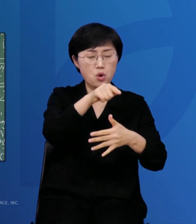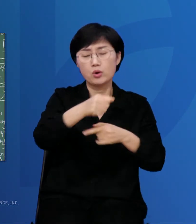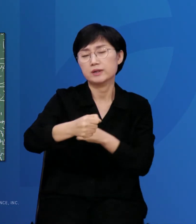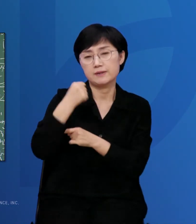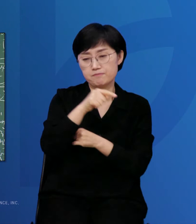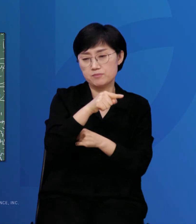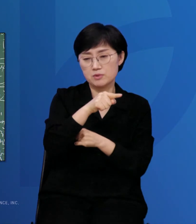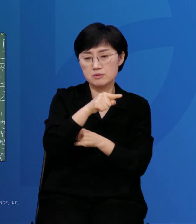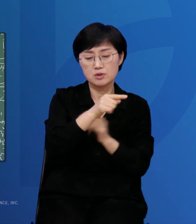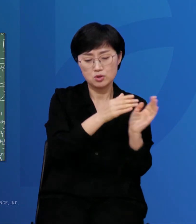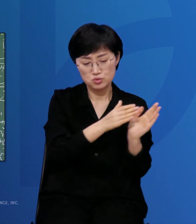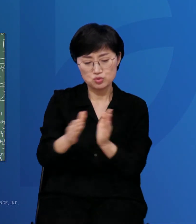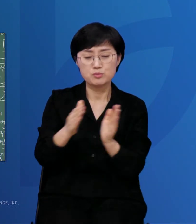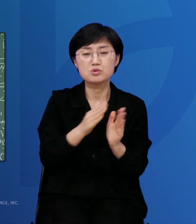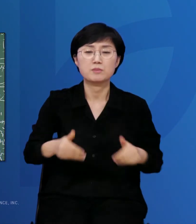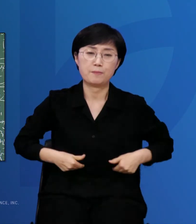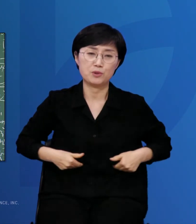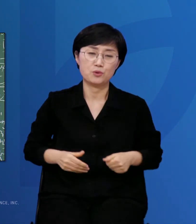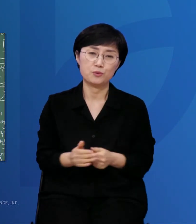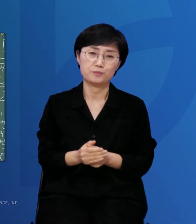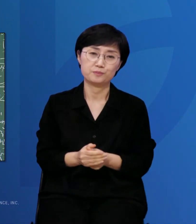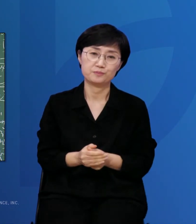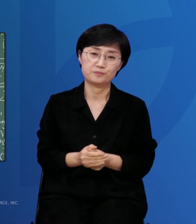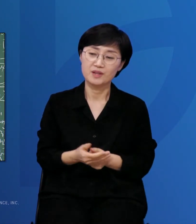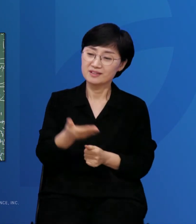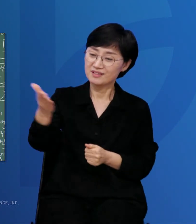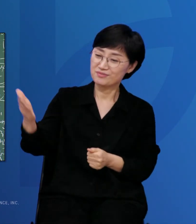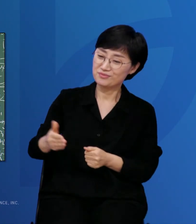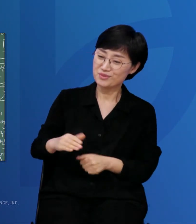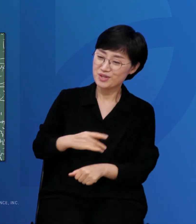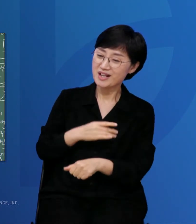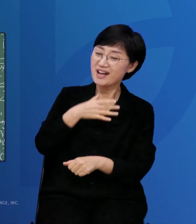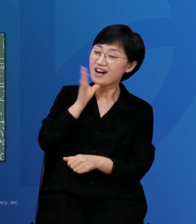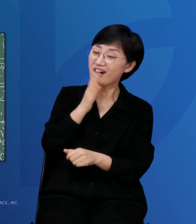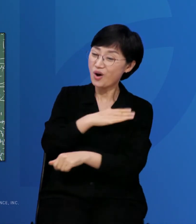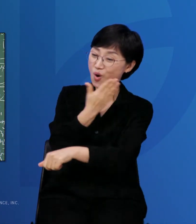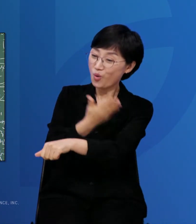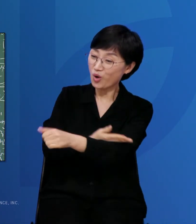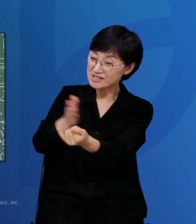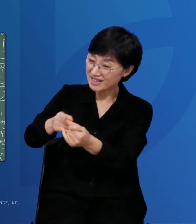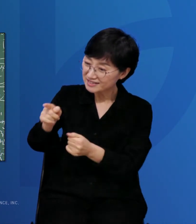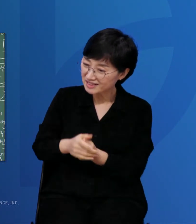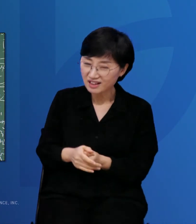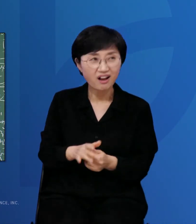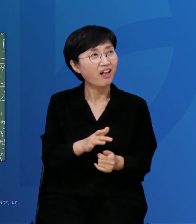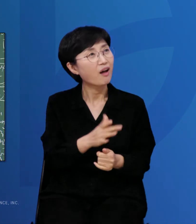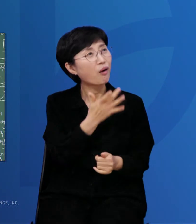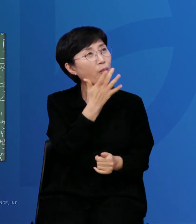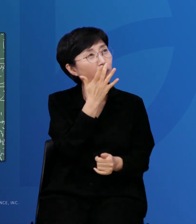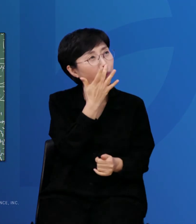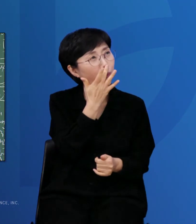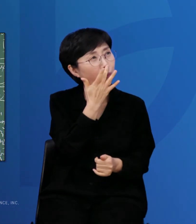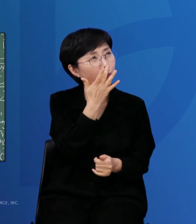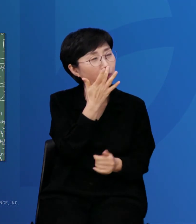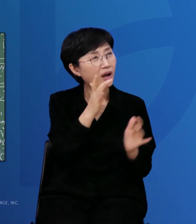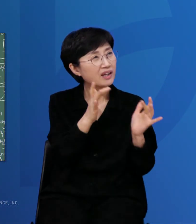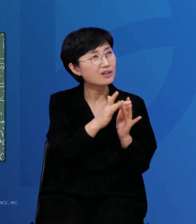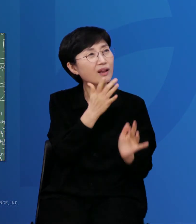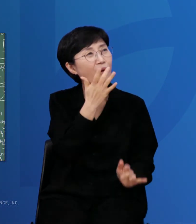如果我们不能够建造起非会面的多民族系统的话，没有办法做世界福音化。 우리 뭐 나이 많은 권사님들 뭐 뭔 말인가 싶어요. 무조건 기도하세요. 여러분들 지금까지 기도 무조건 내가 응답받은 사람들